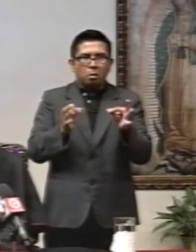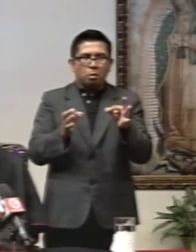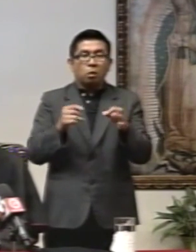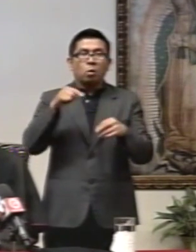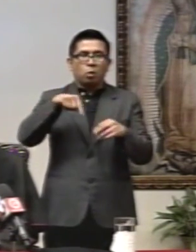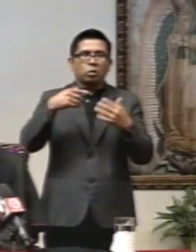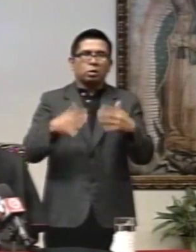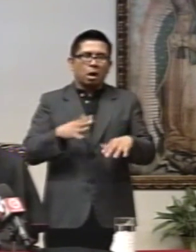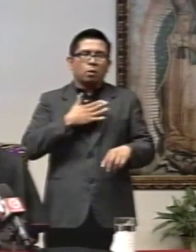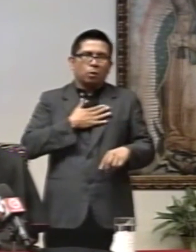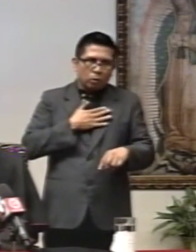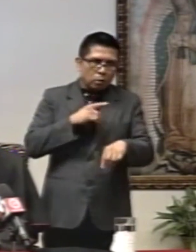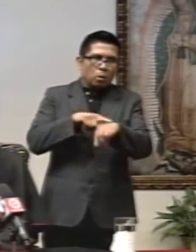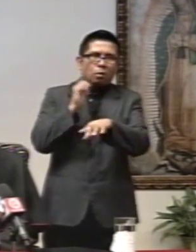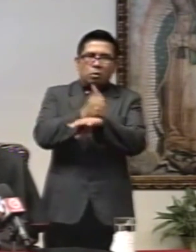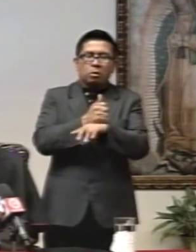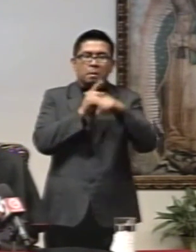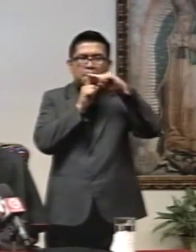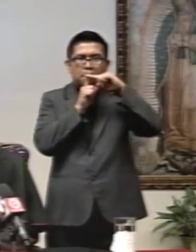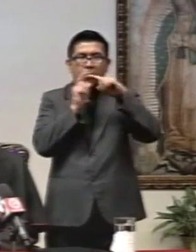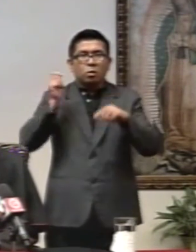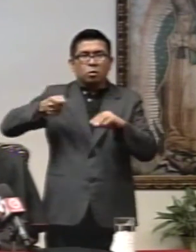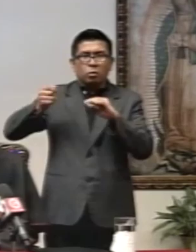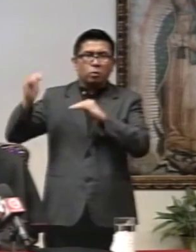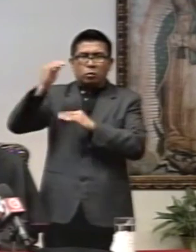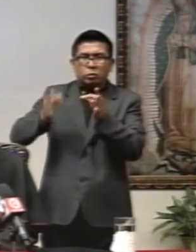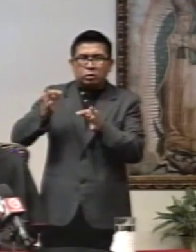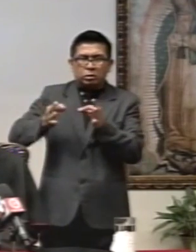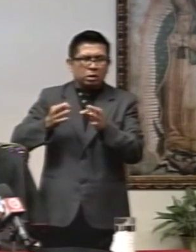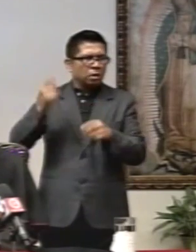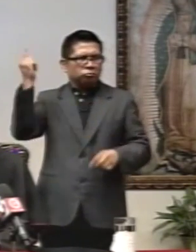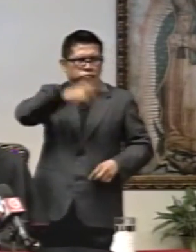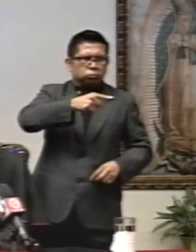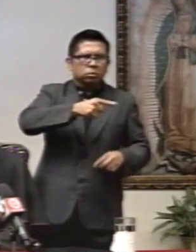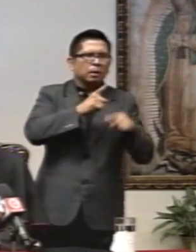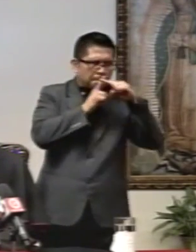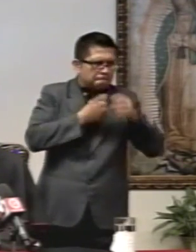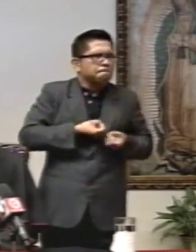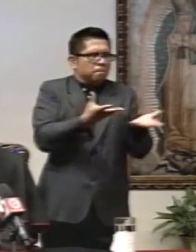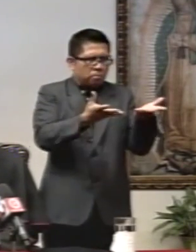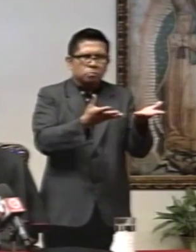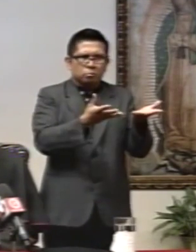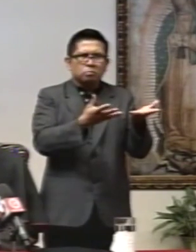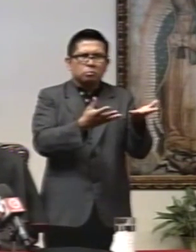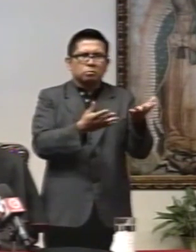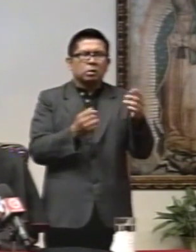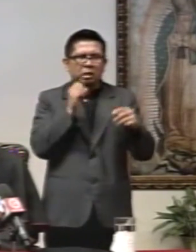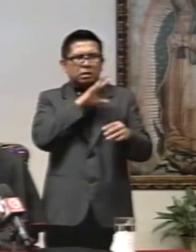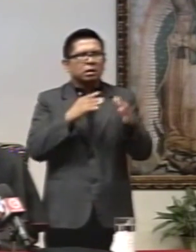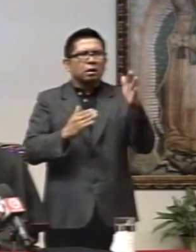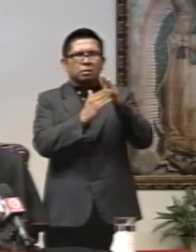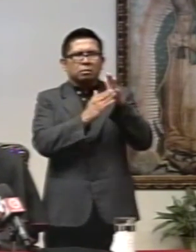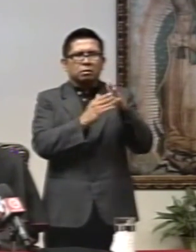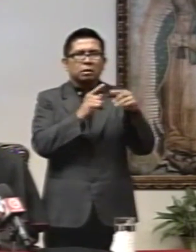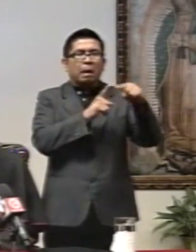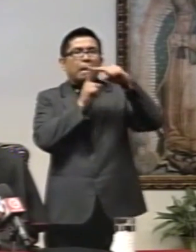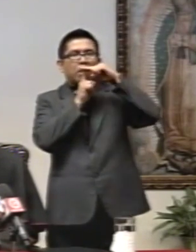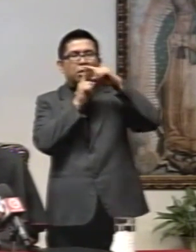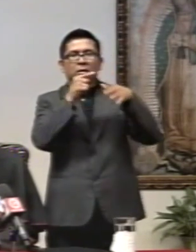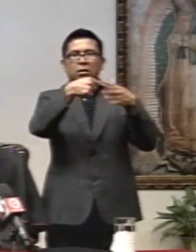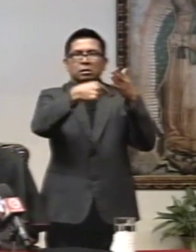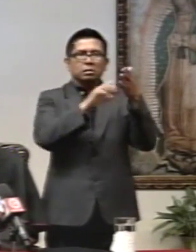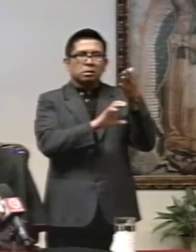tiempo, finalmente, la Corte Suprema de Justicia actual la declara ilegal,